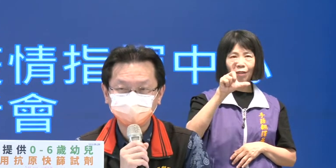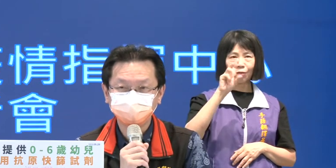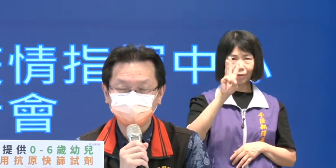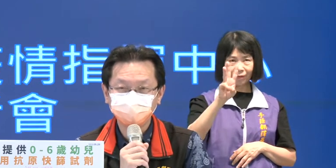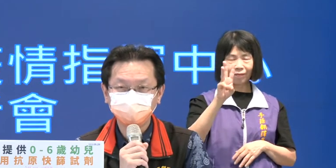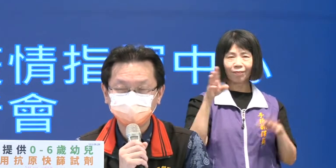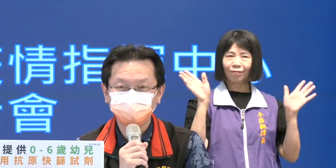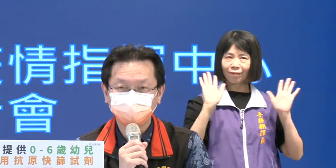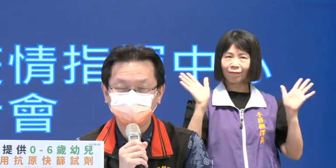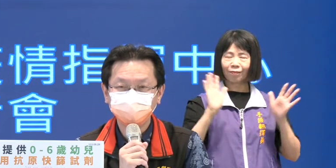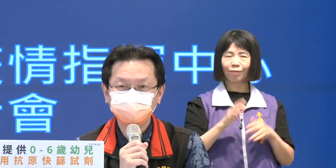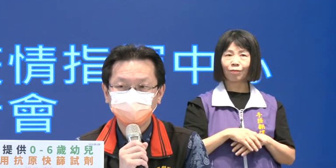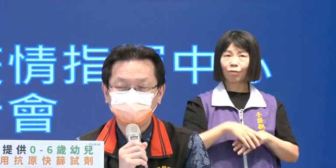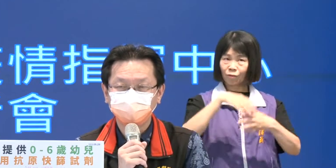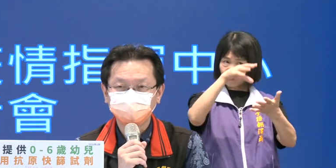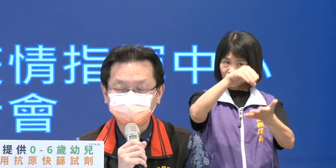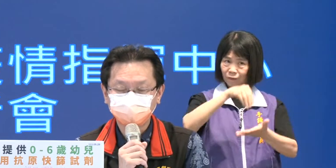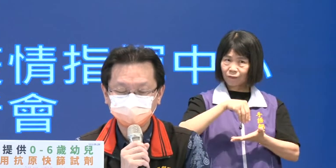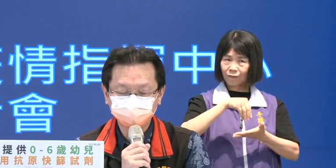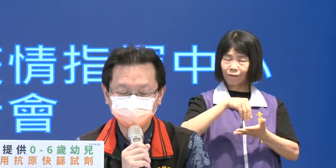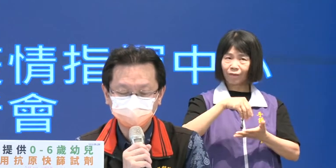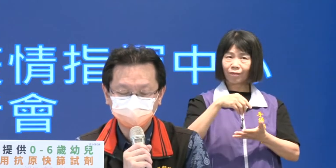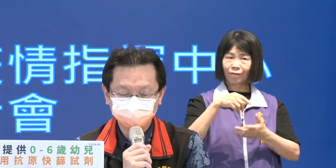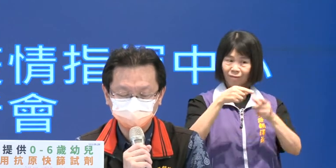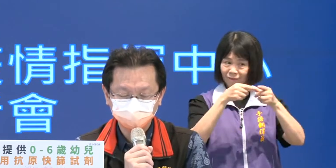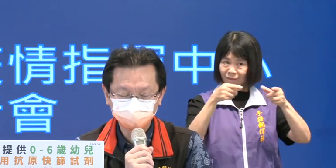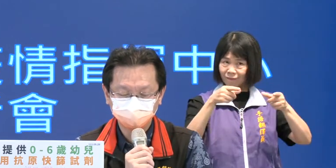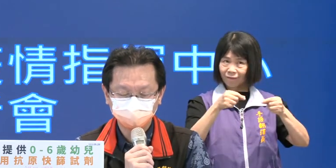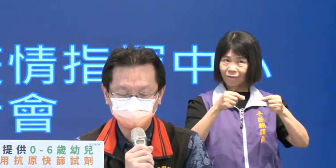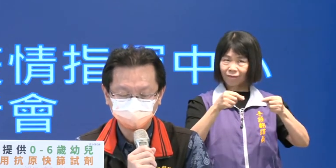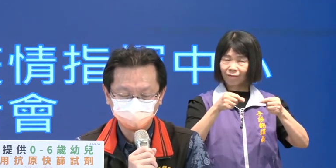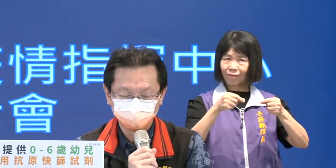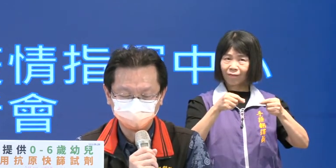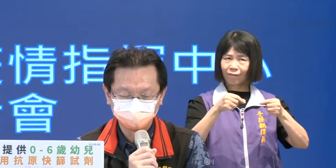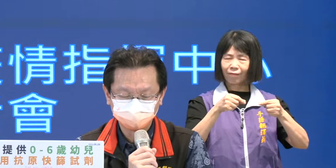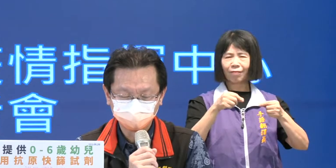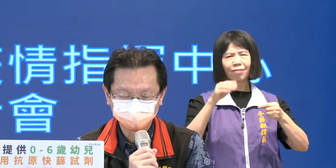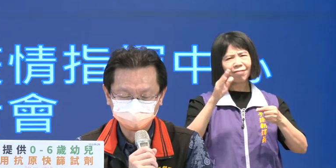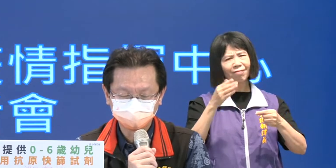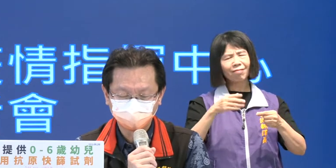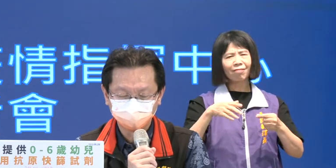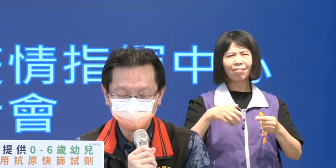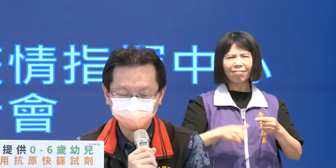16263个孩子可以领取的快筛试剂只领取了